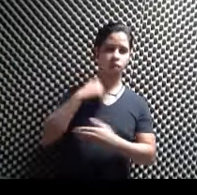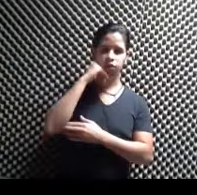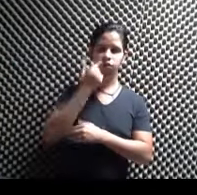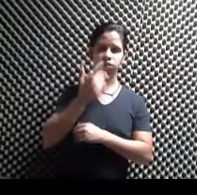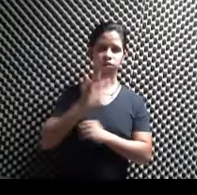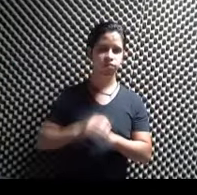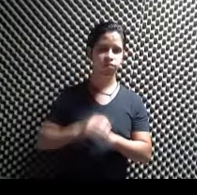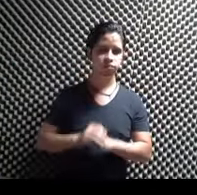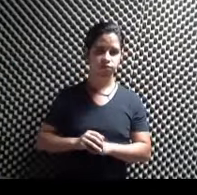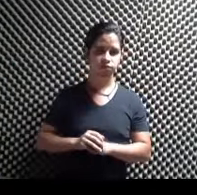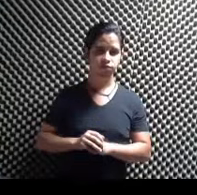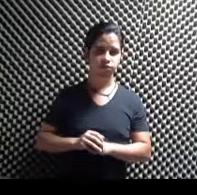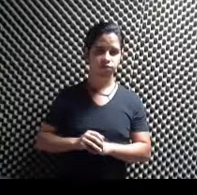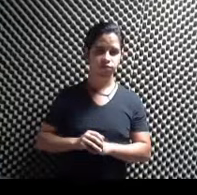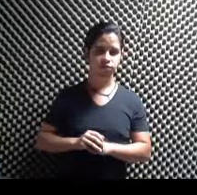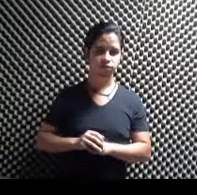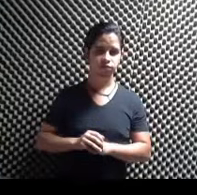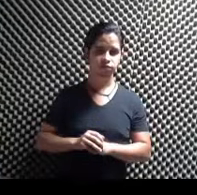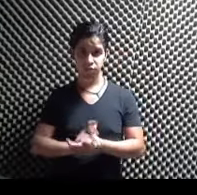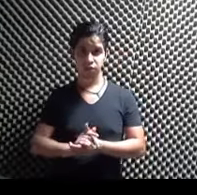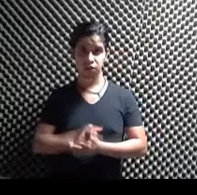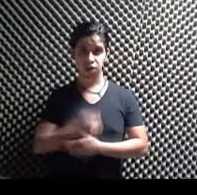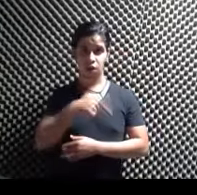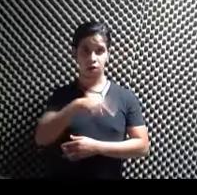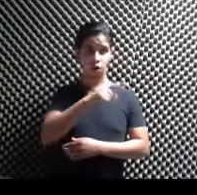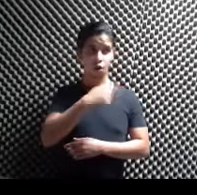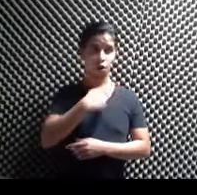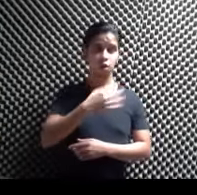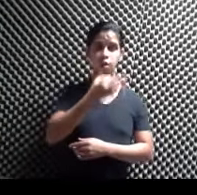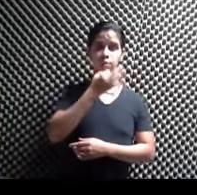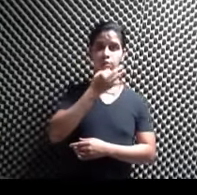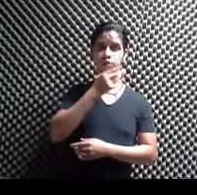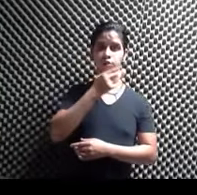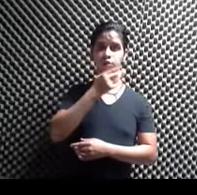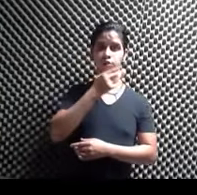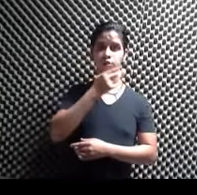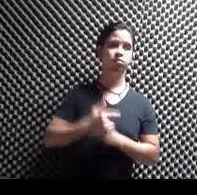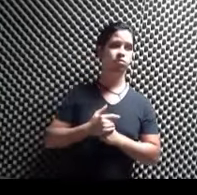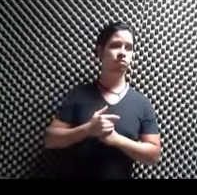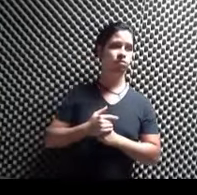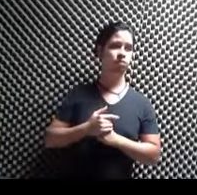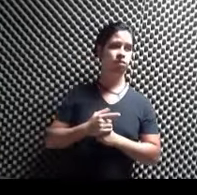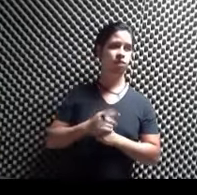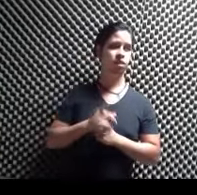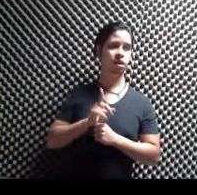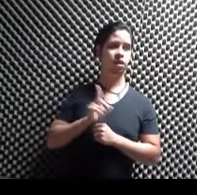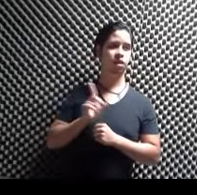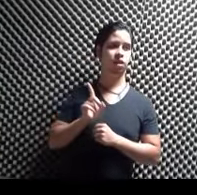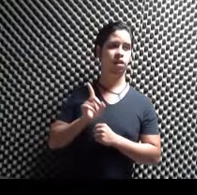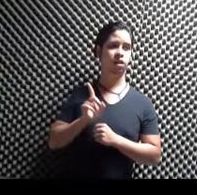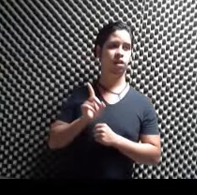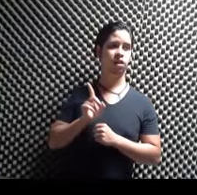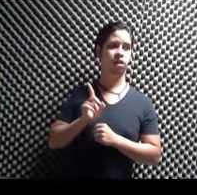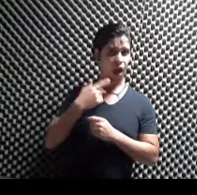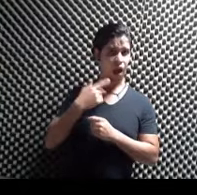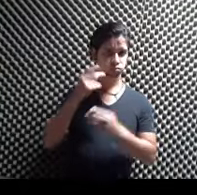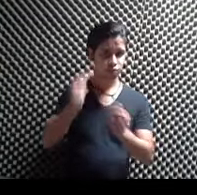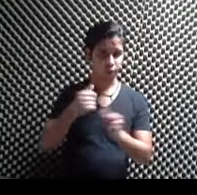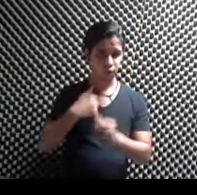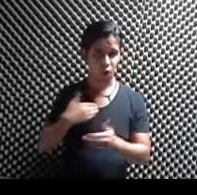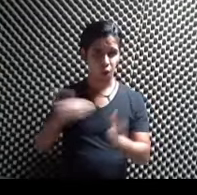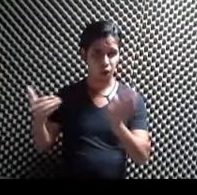Ah, bueno, por ahí viene uno. La semana que viene, entonces seguimos. acá ya, en, rápido, en, de septiembre, nuevo. En septiembre.